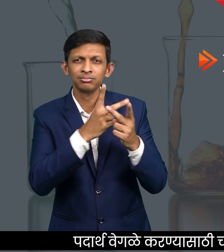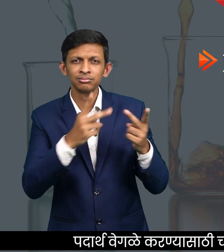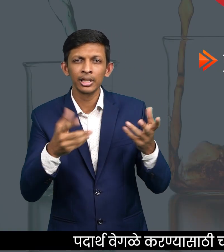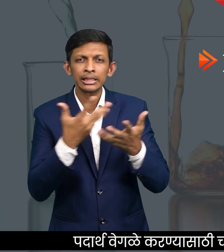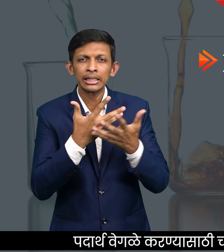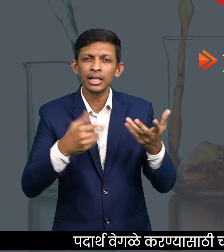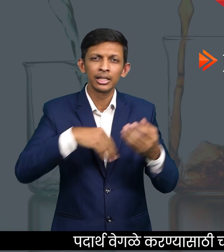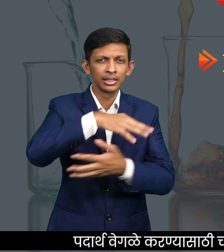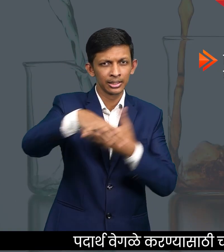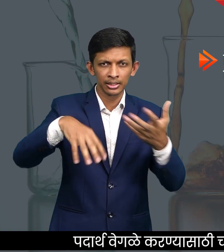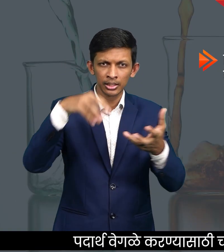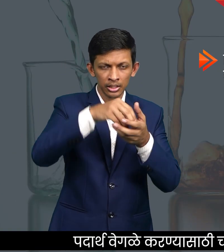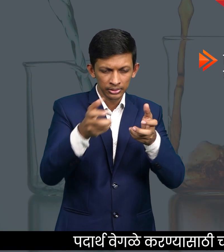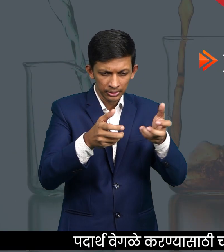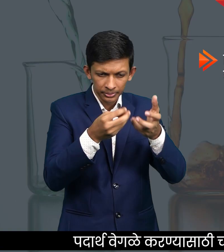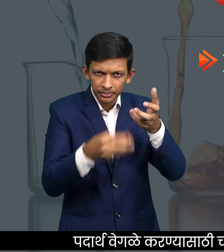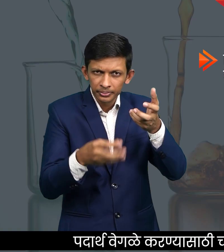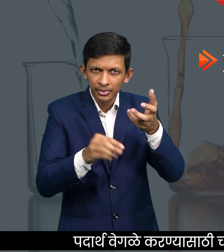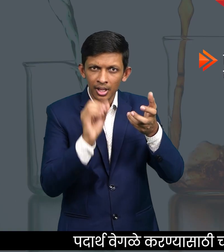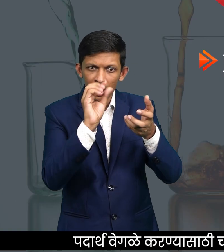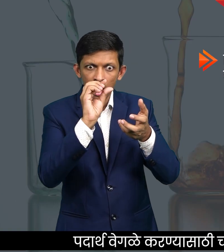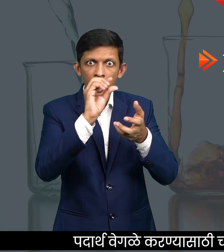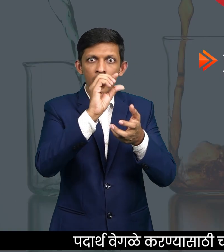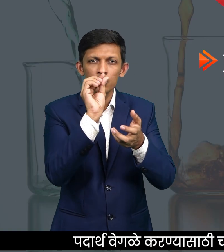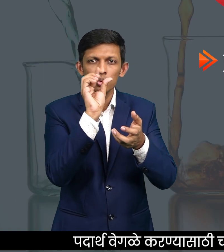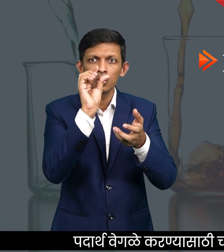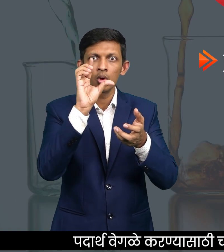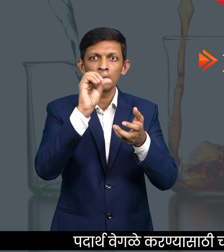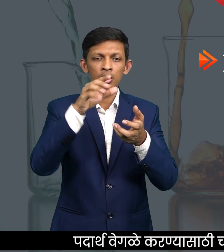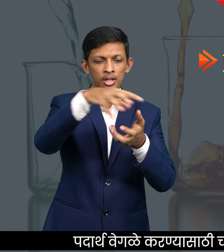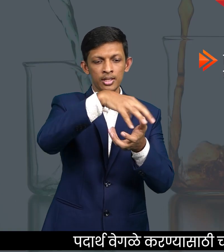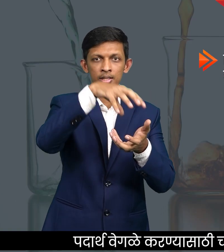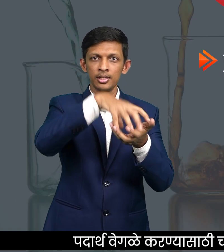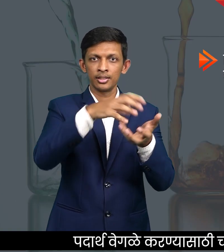पदार्थ वेगळे करण्यासाठी चाळणीचा वापर केला जाऊ शकतो.